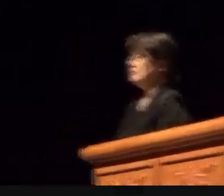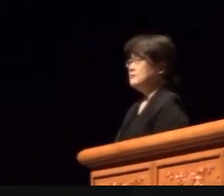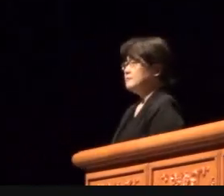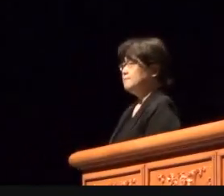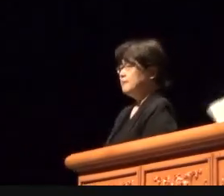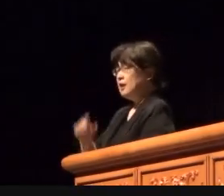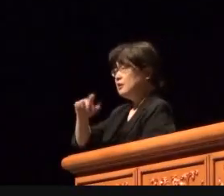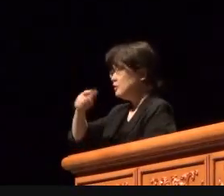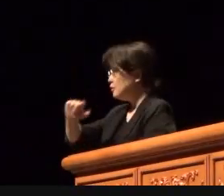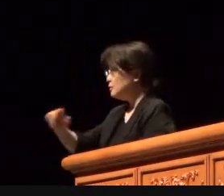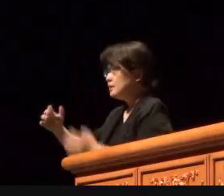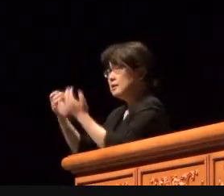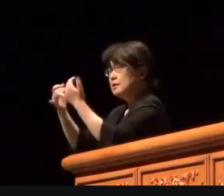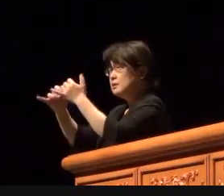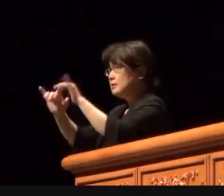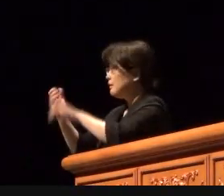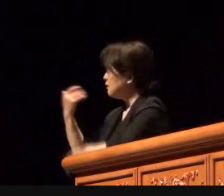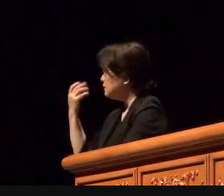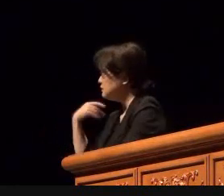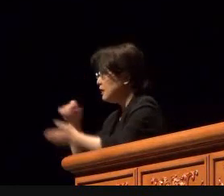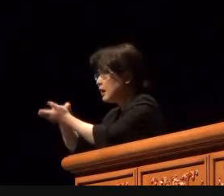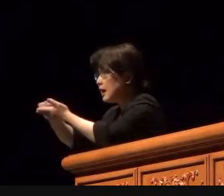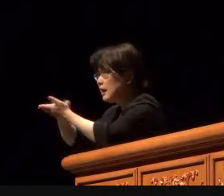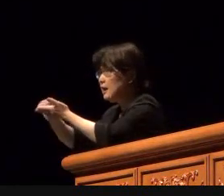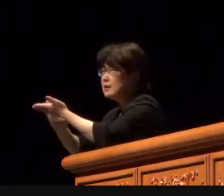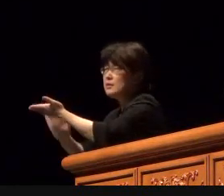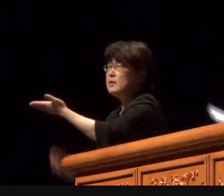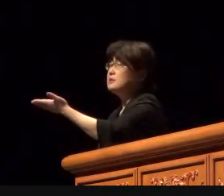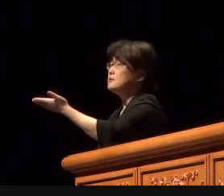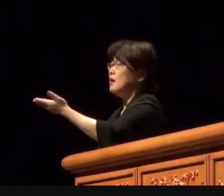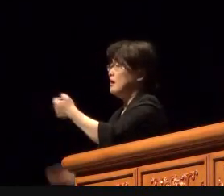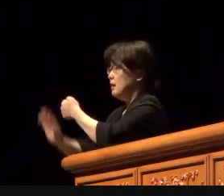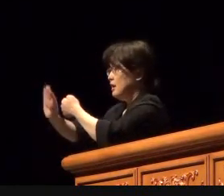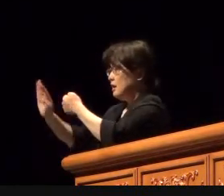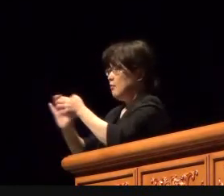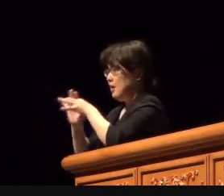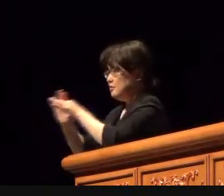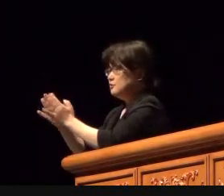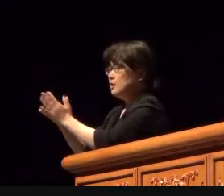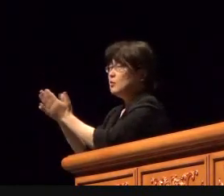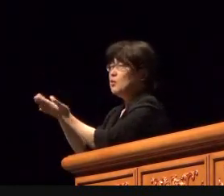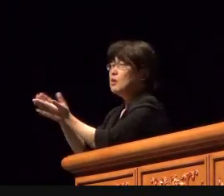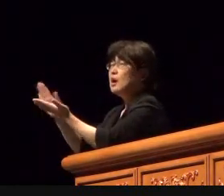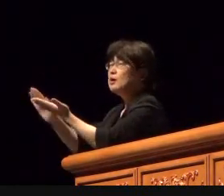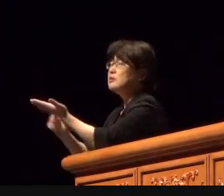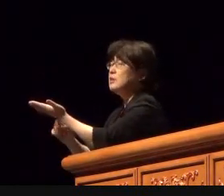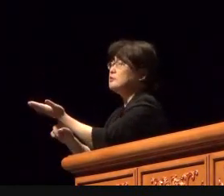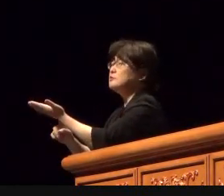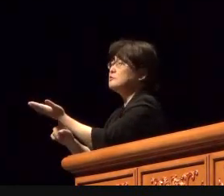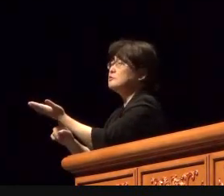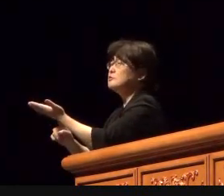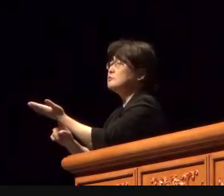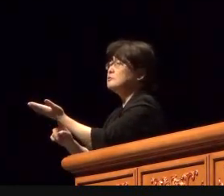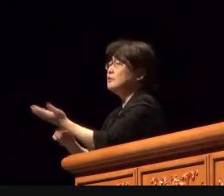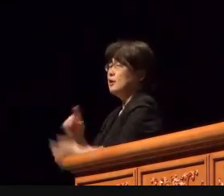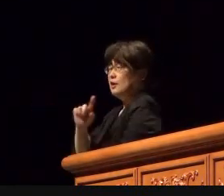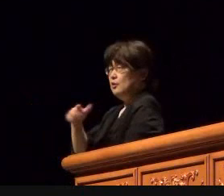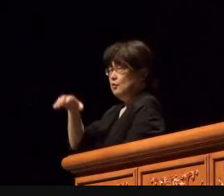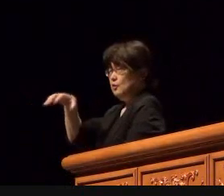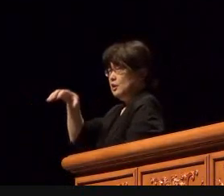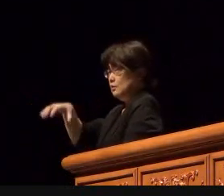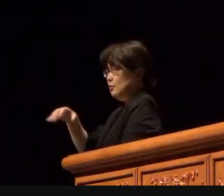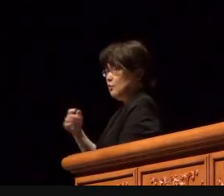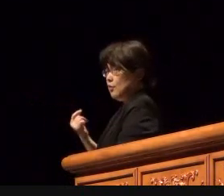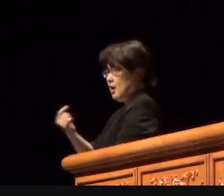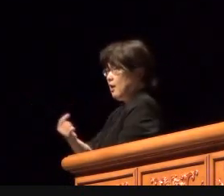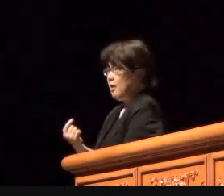いろんな方がかつて書かれた原発についての本をいろいろと取り組んで、移動の時